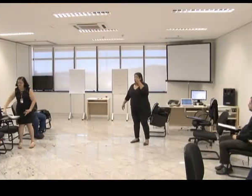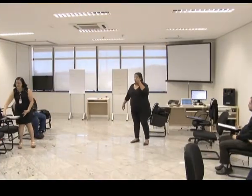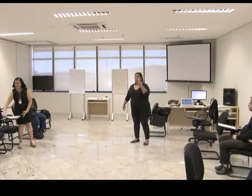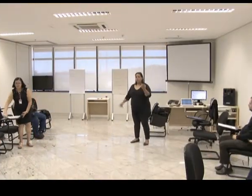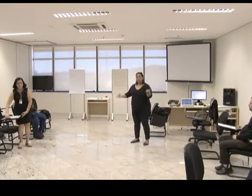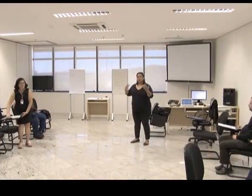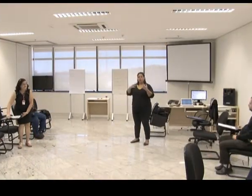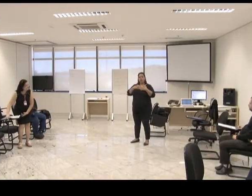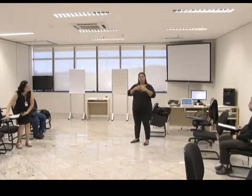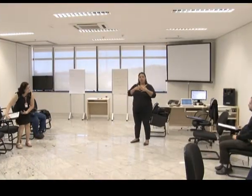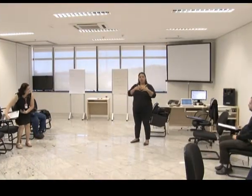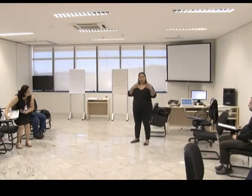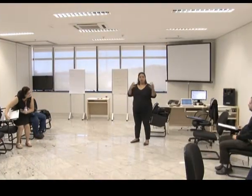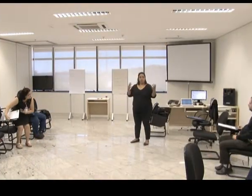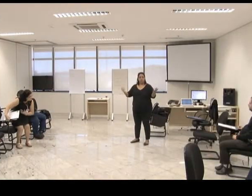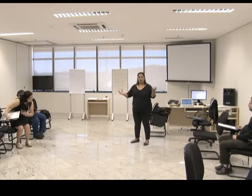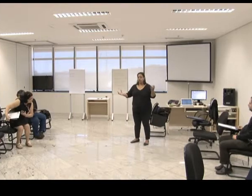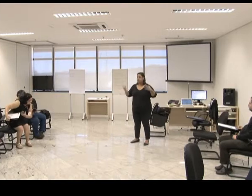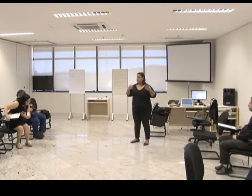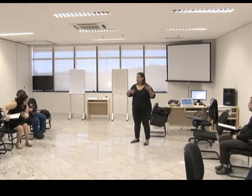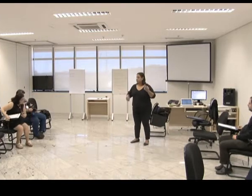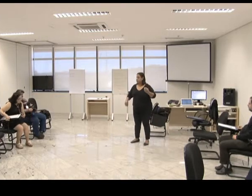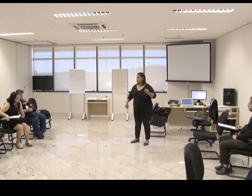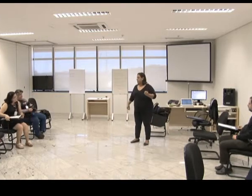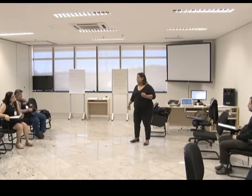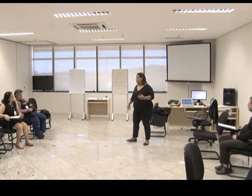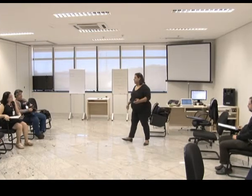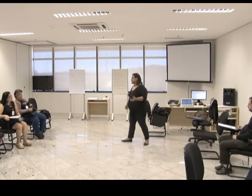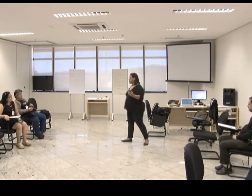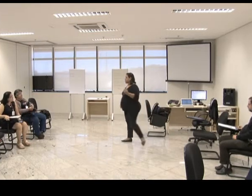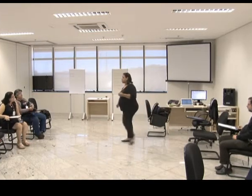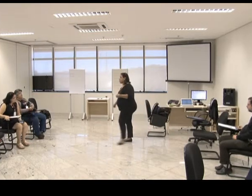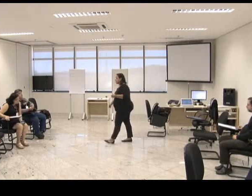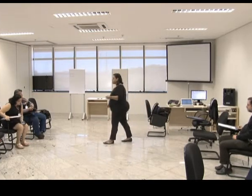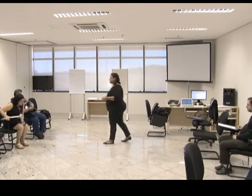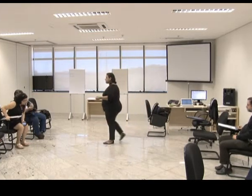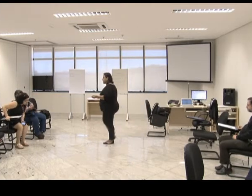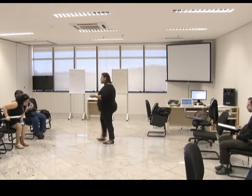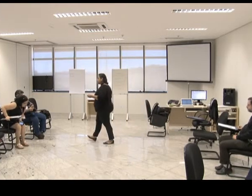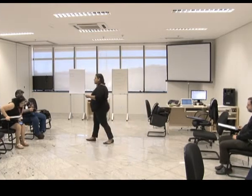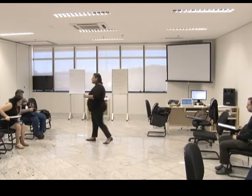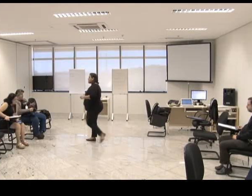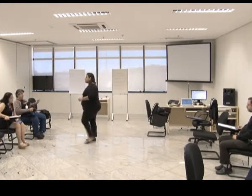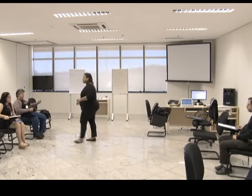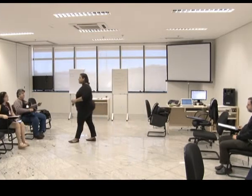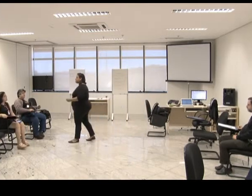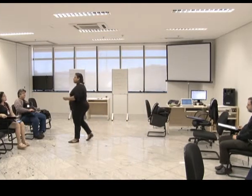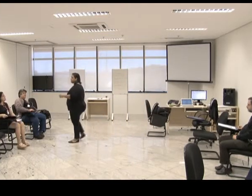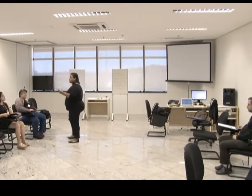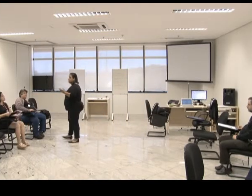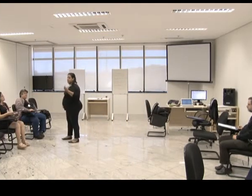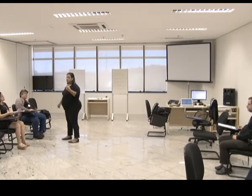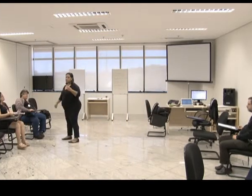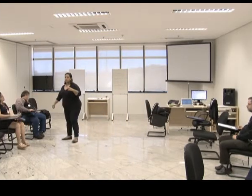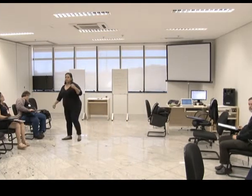Bom, eu dei nome para vocês descobrirem das pessoas, certo? Então, isso faz com que a gente